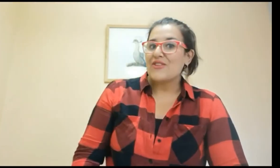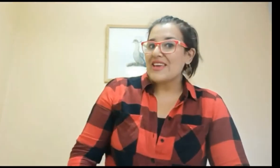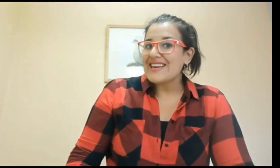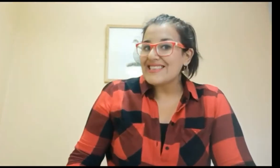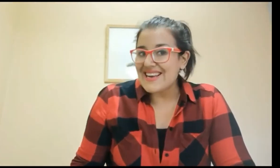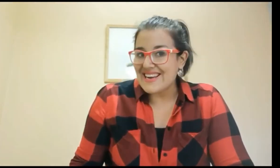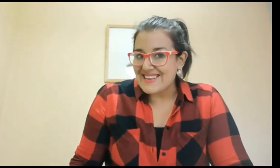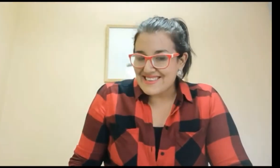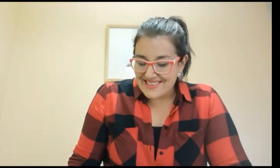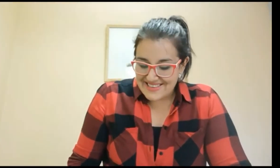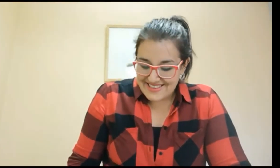de acelgas.